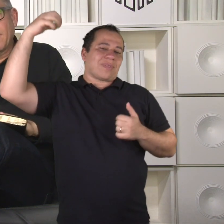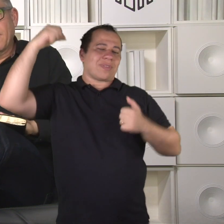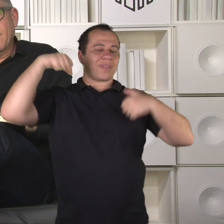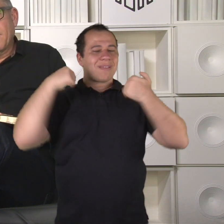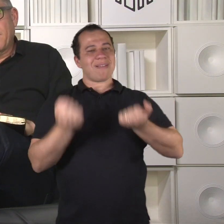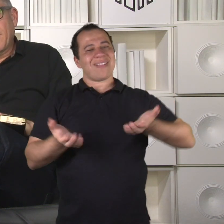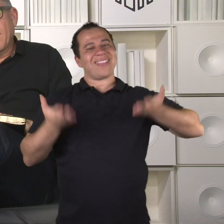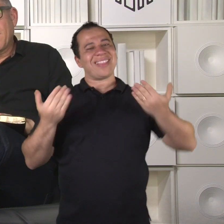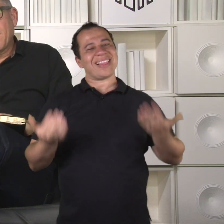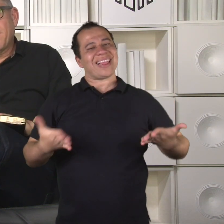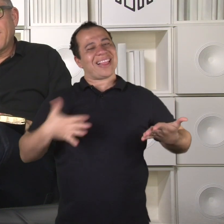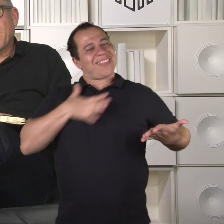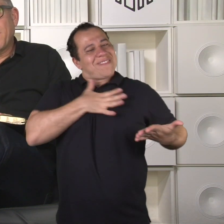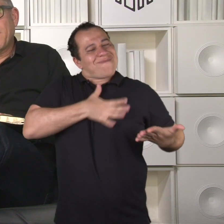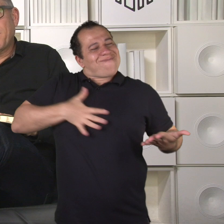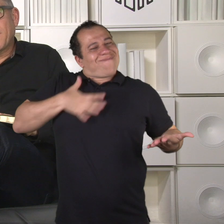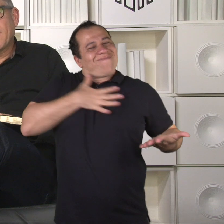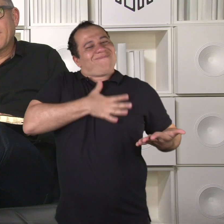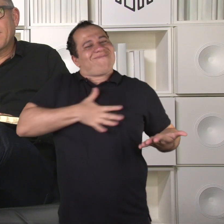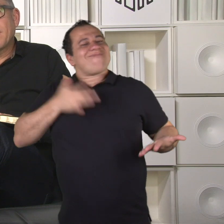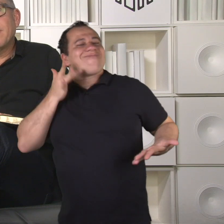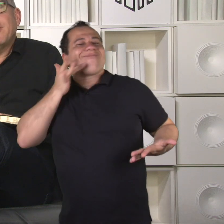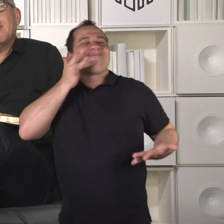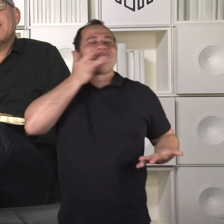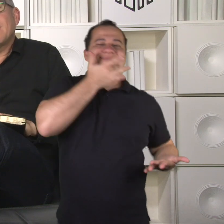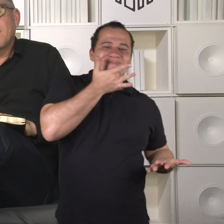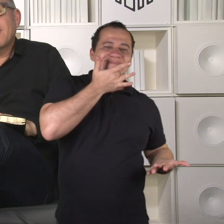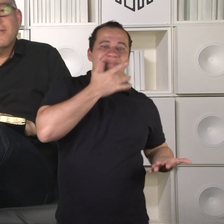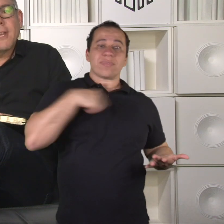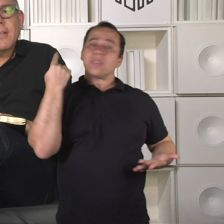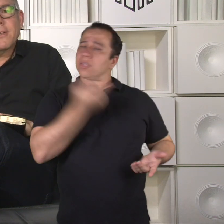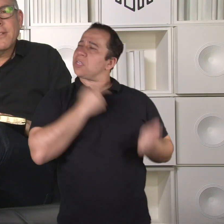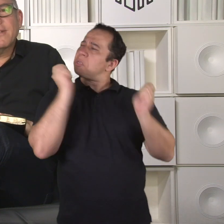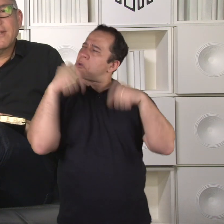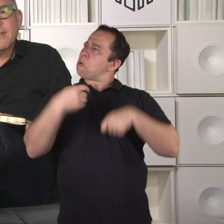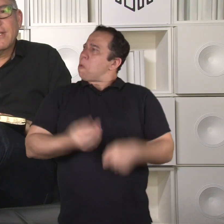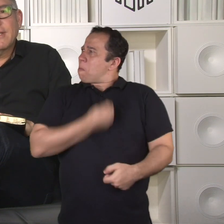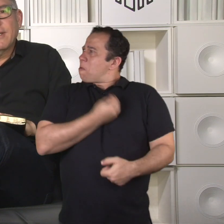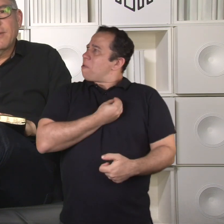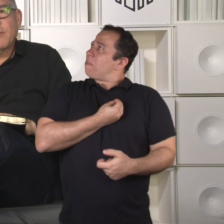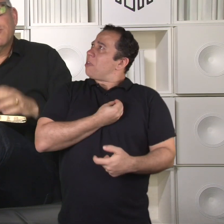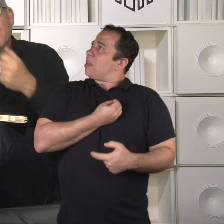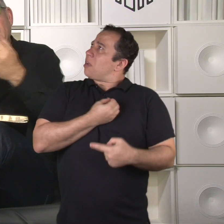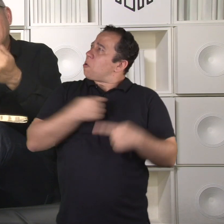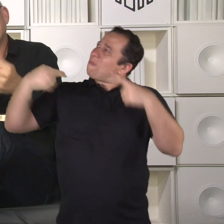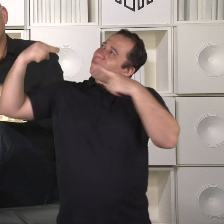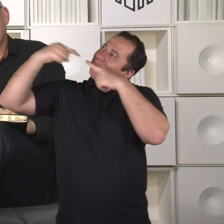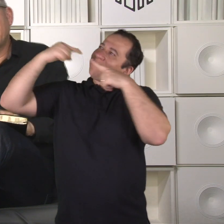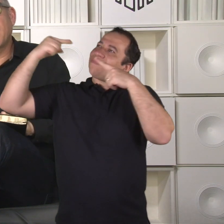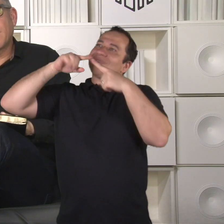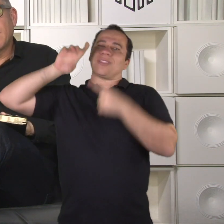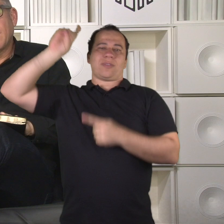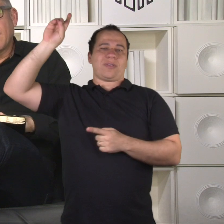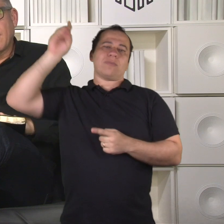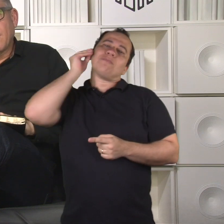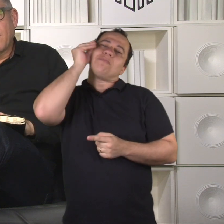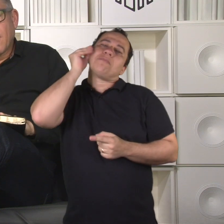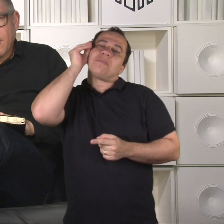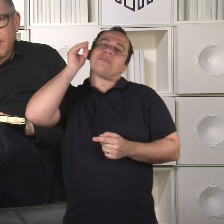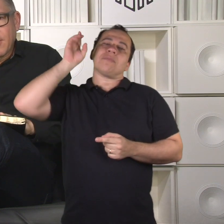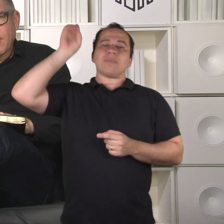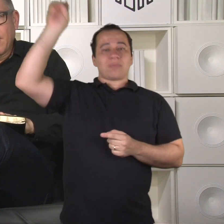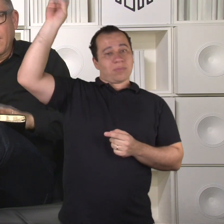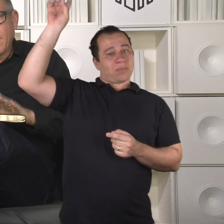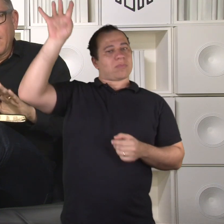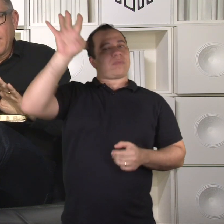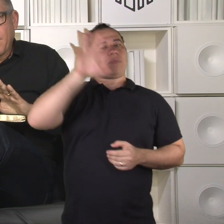libertadora para que a gente finalmente possa vir a ser o que Deus quer que a gente seja, mas numa relação de amor. Eu